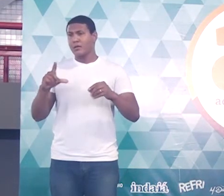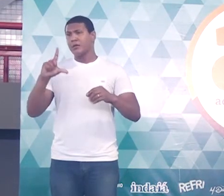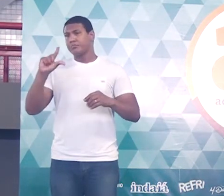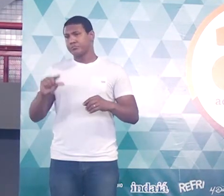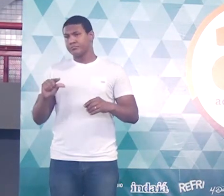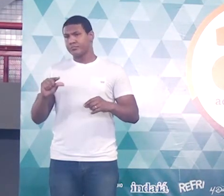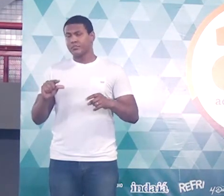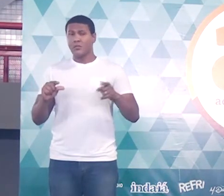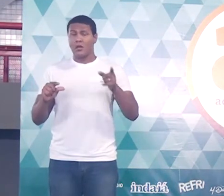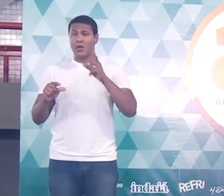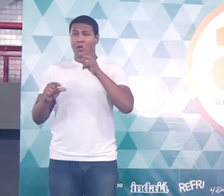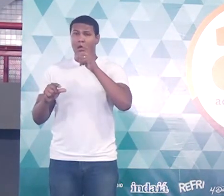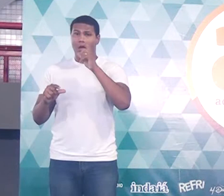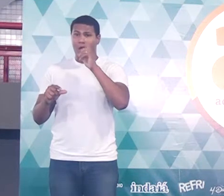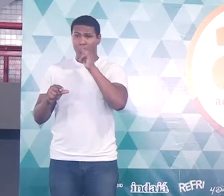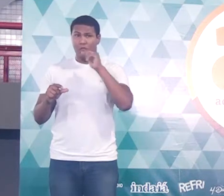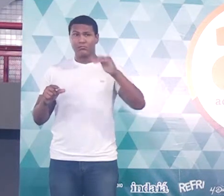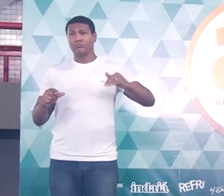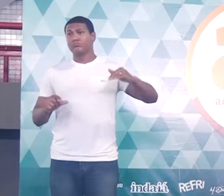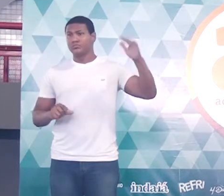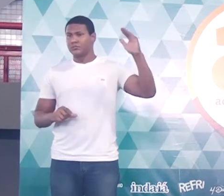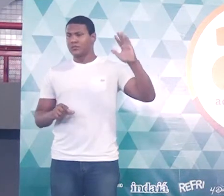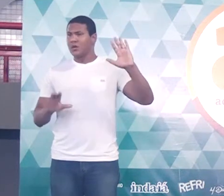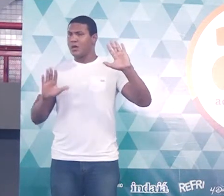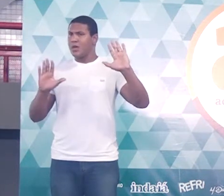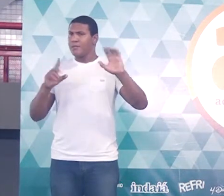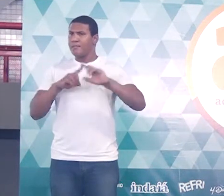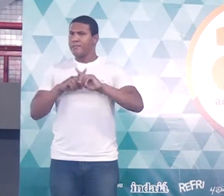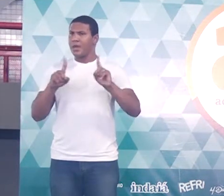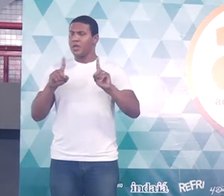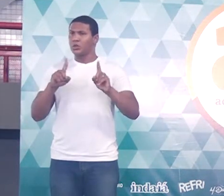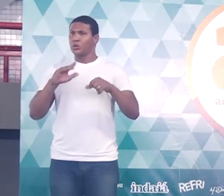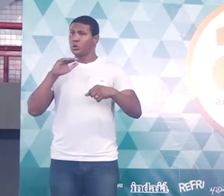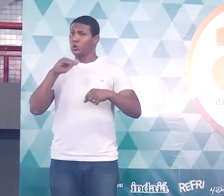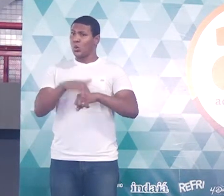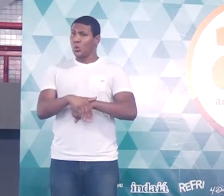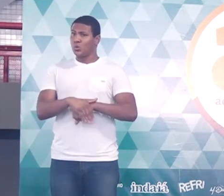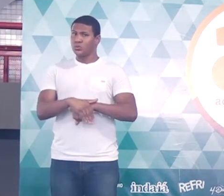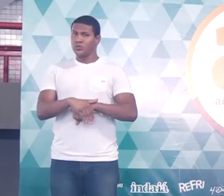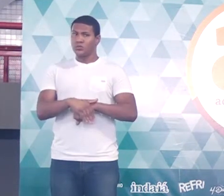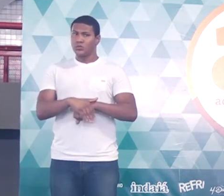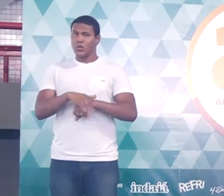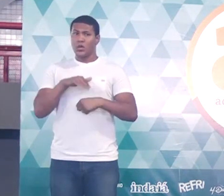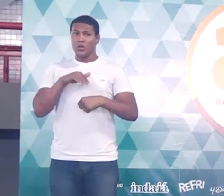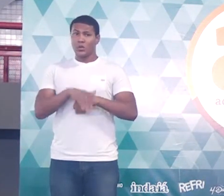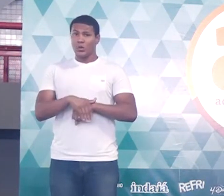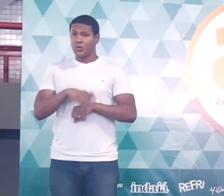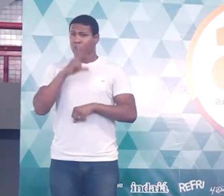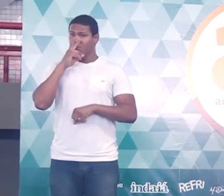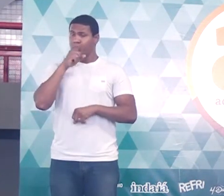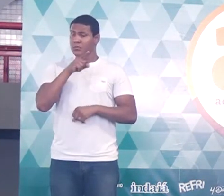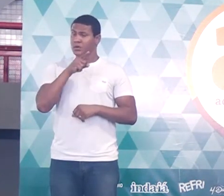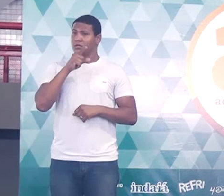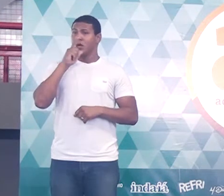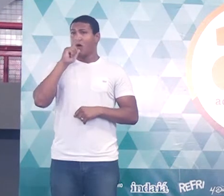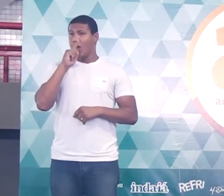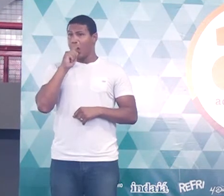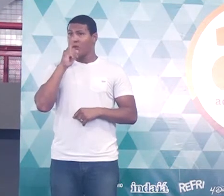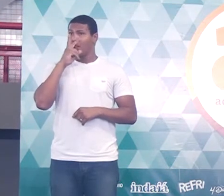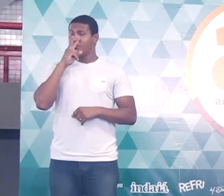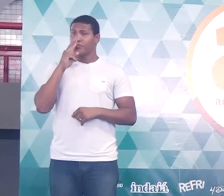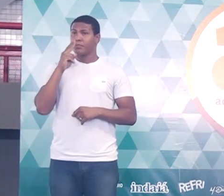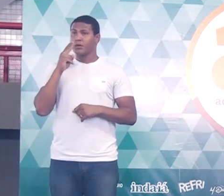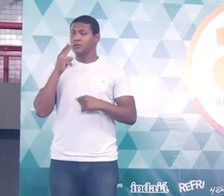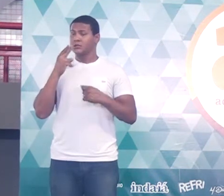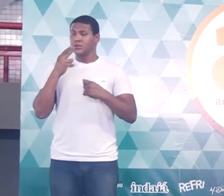tem um alto calor específico. Agora, à noite. À noite a água ela perde calor mais lentamente. Então